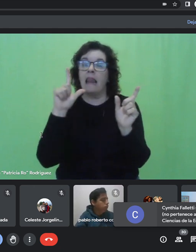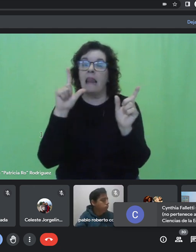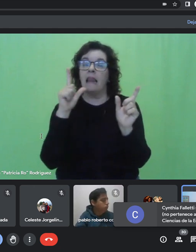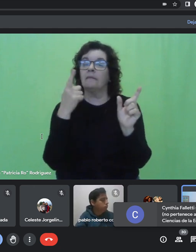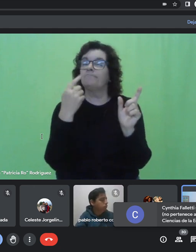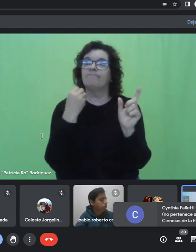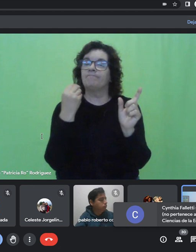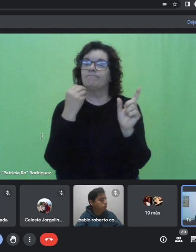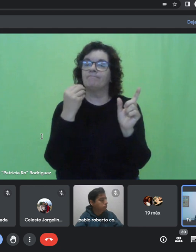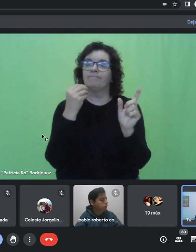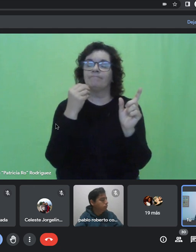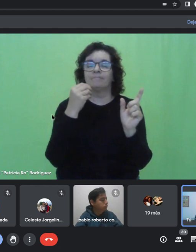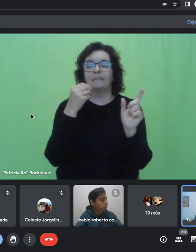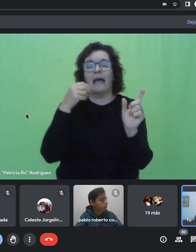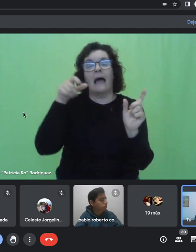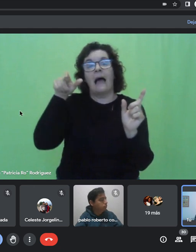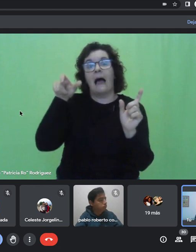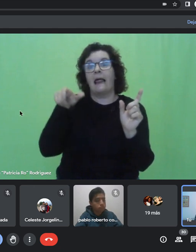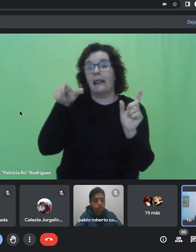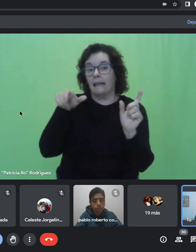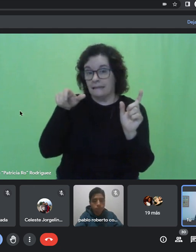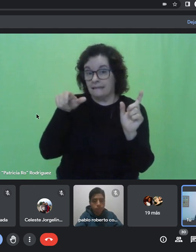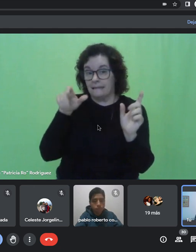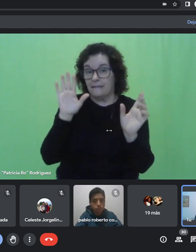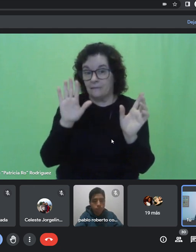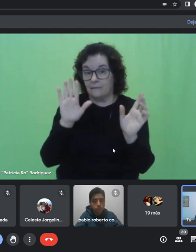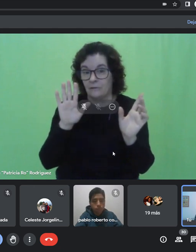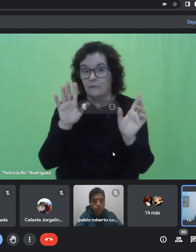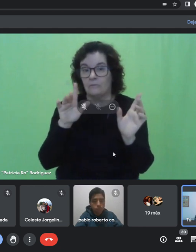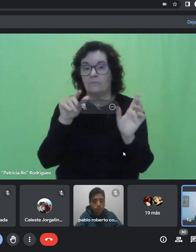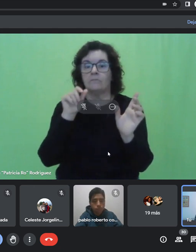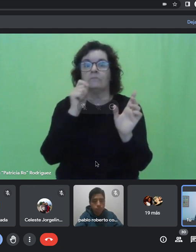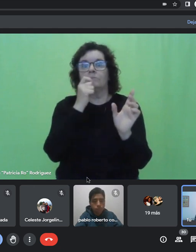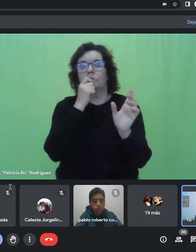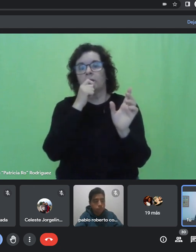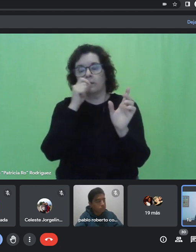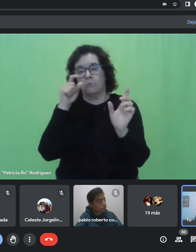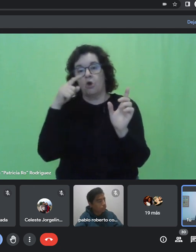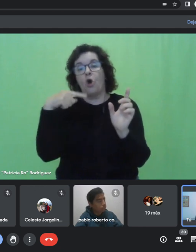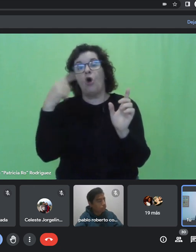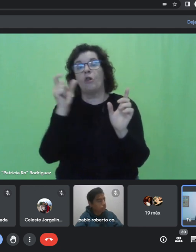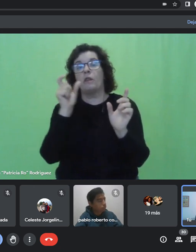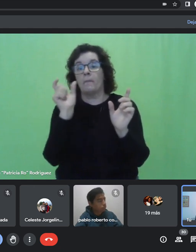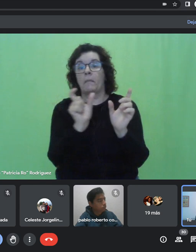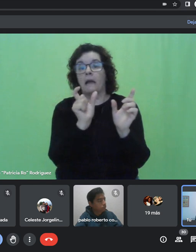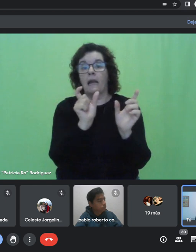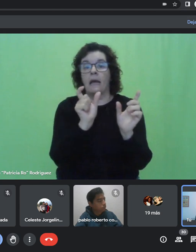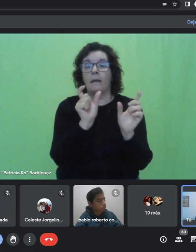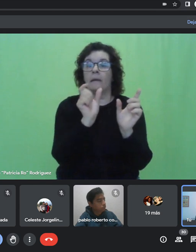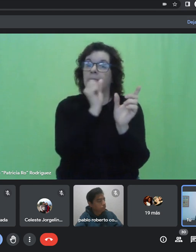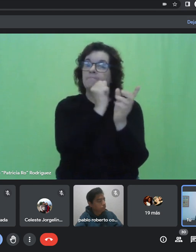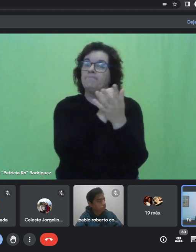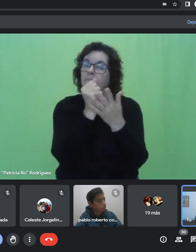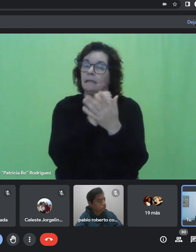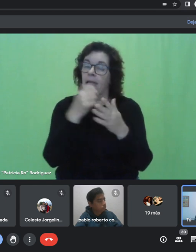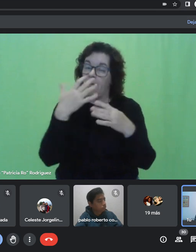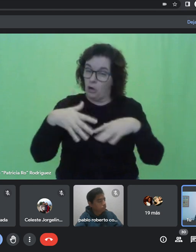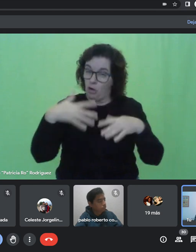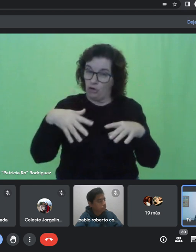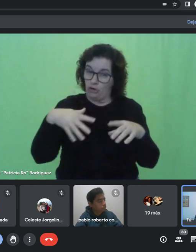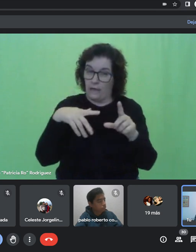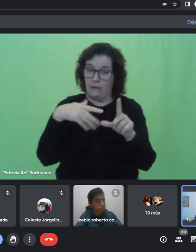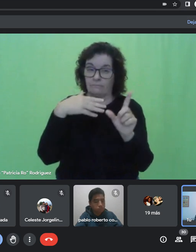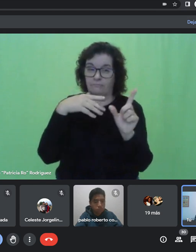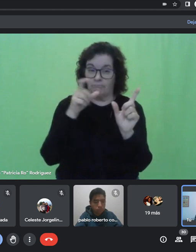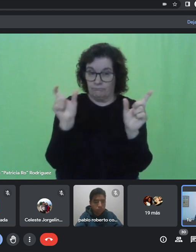Priority. Bien, que está en plural. Priorities. Bien. ¿Y qué más? Y por último, la UNESCO.